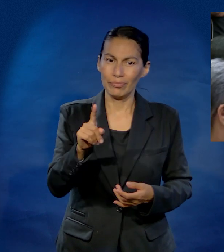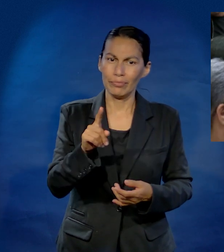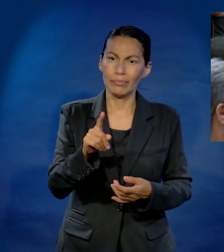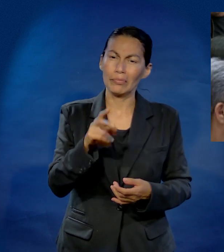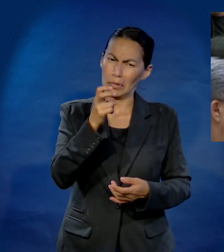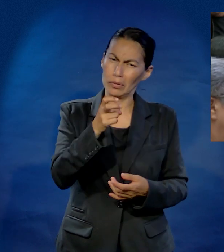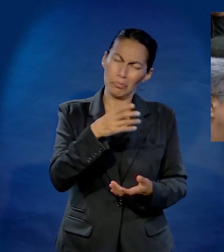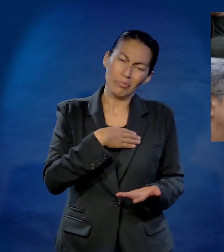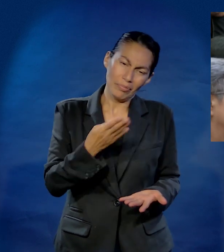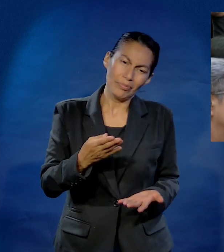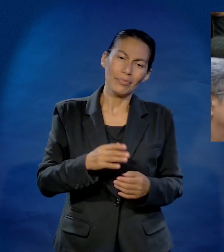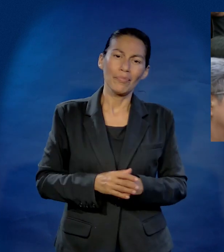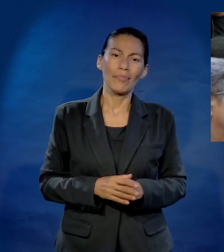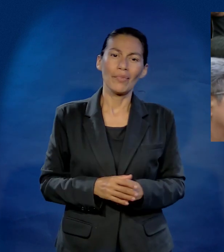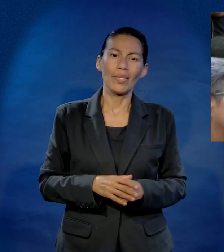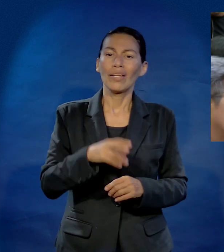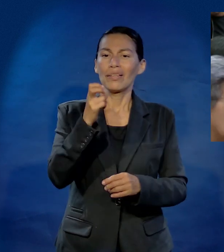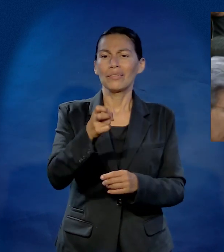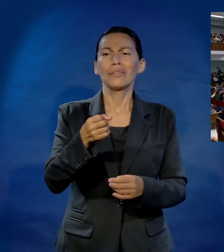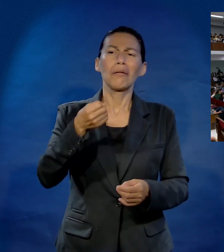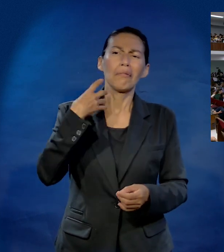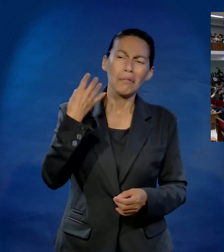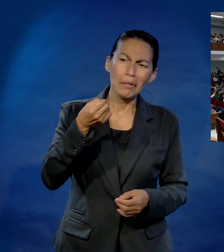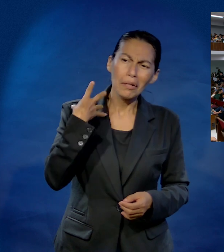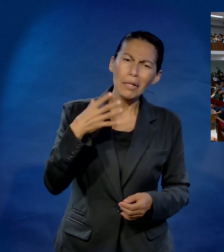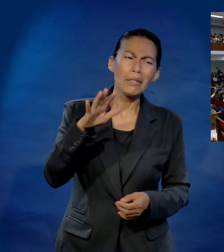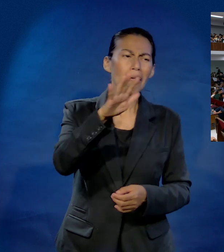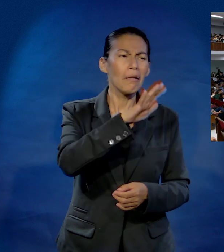La noticia final esta noche es la siguiente.